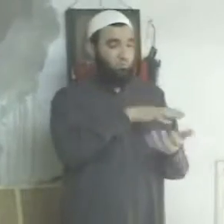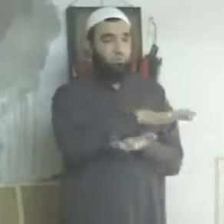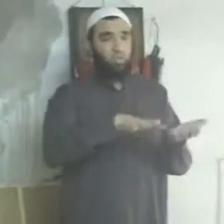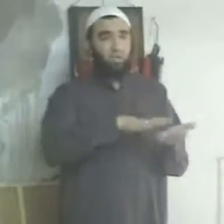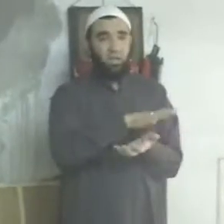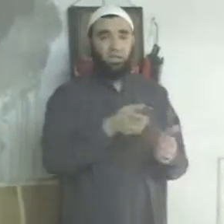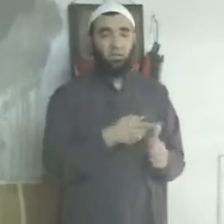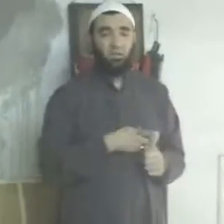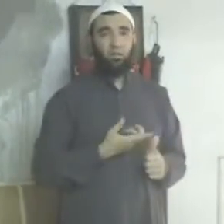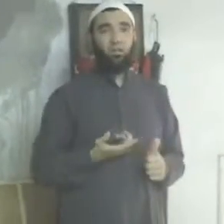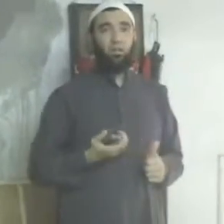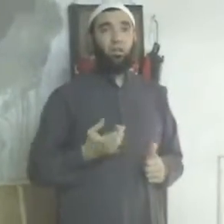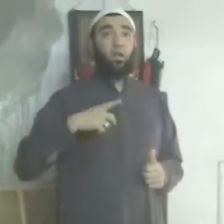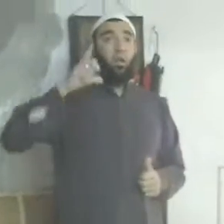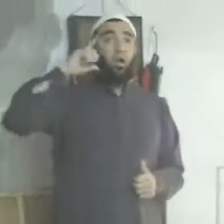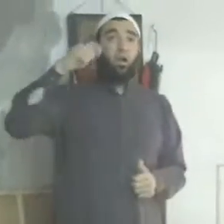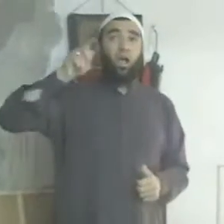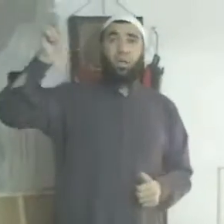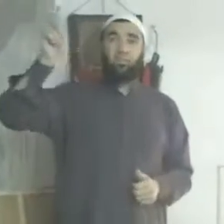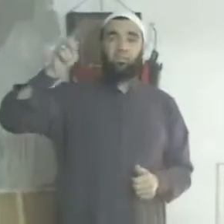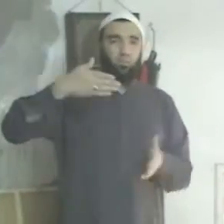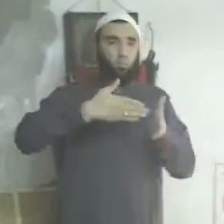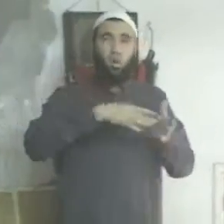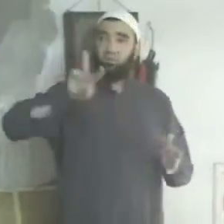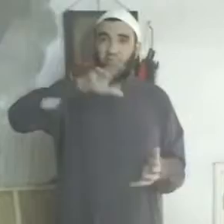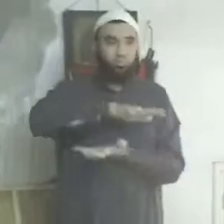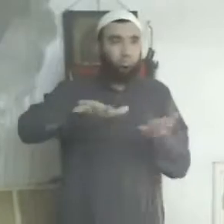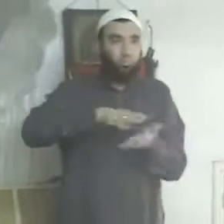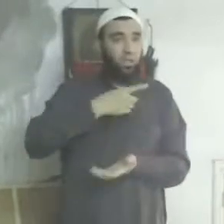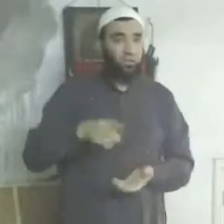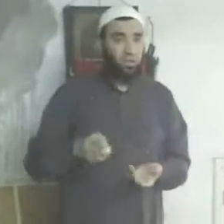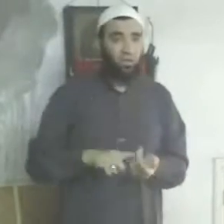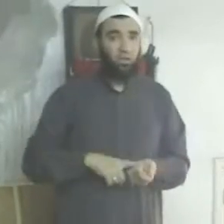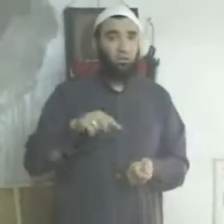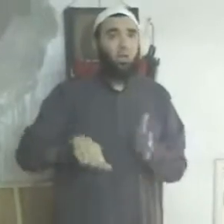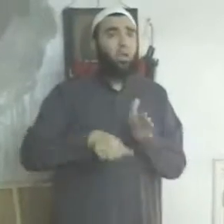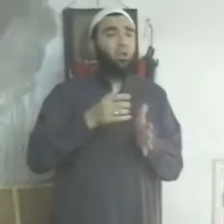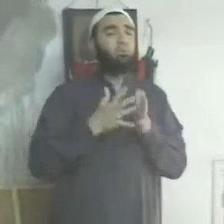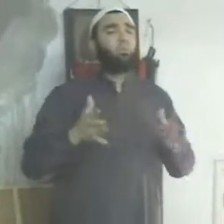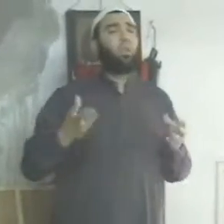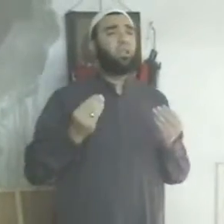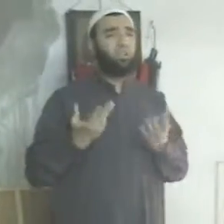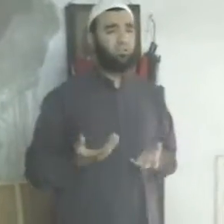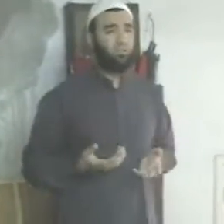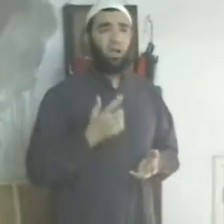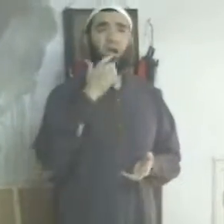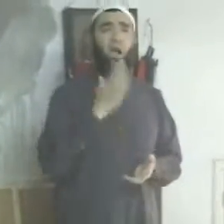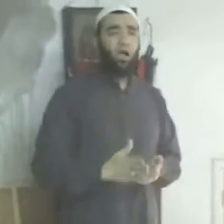سوء العلاقه بين الحاكم والمحكوم الصراع باسم الحق والحق منه بريء.